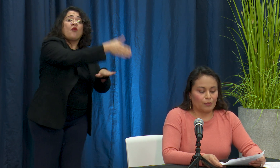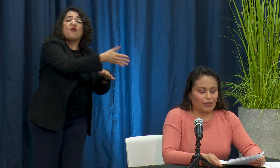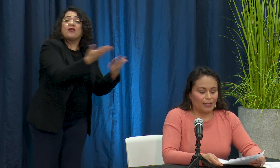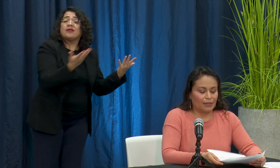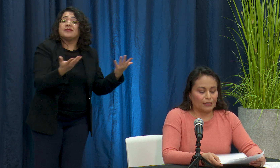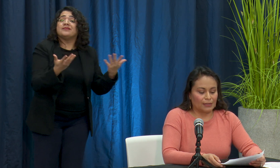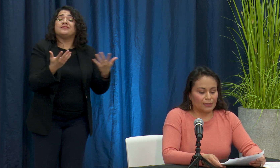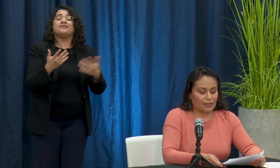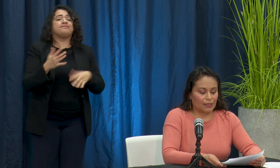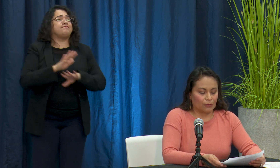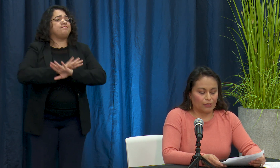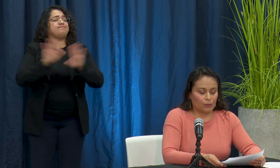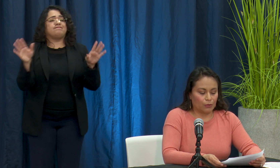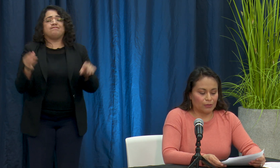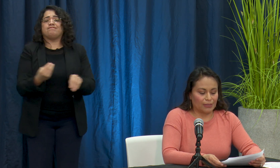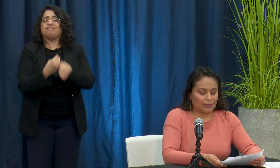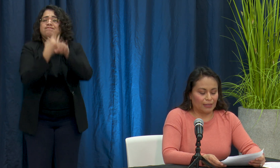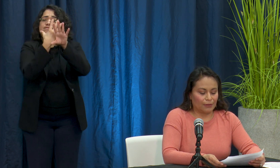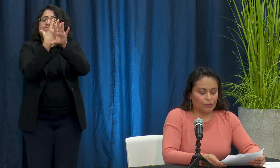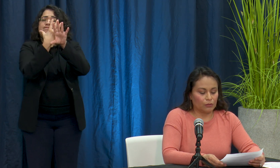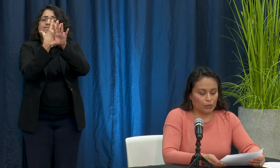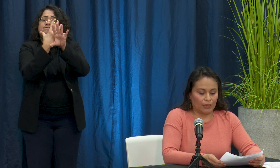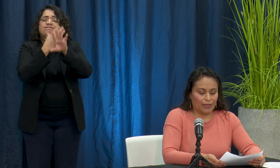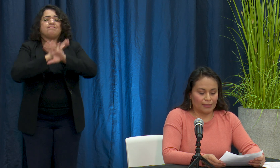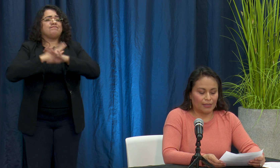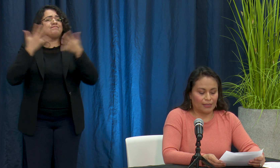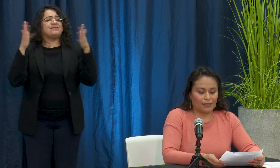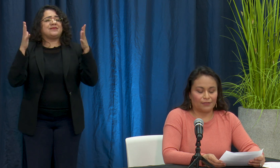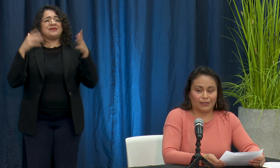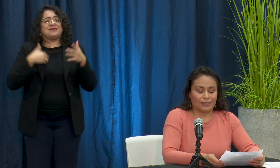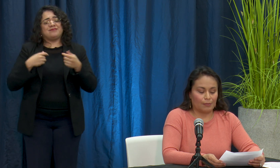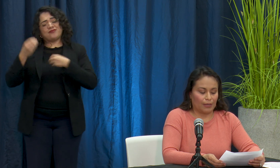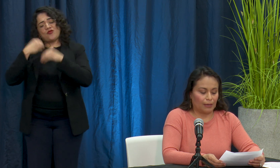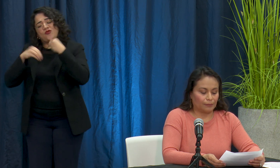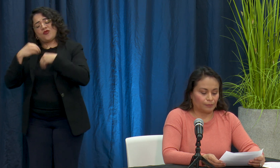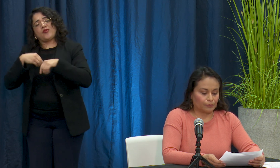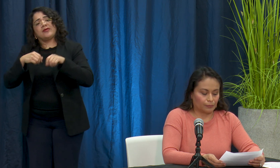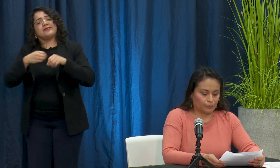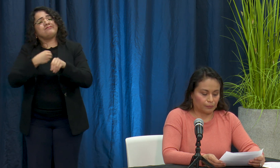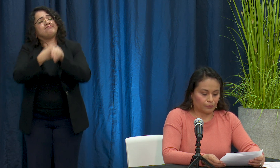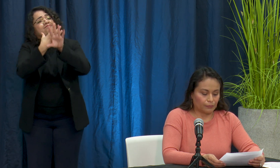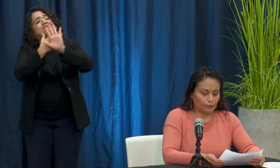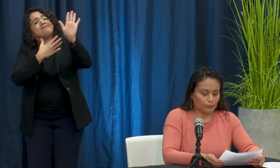Mantenga a su familia y seres queridos seguros y celebren en casa este fin de semana.